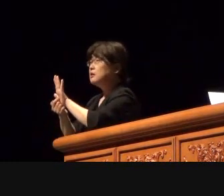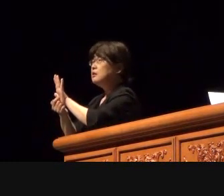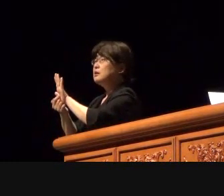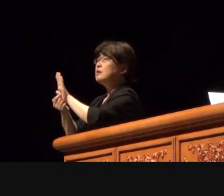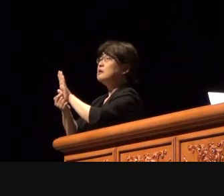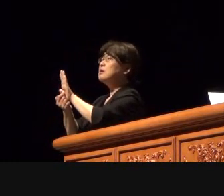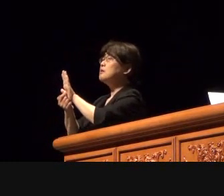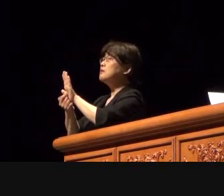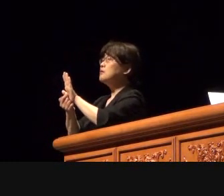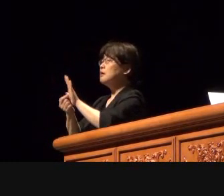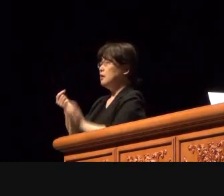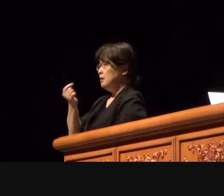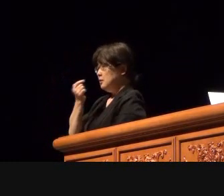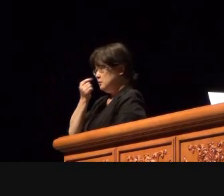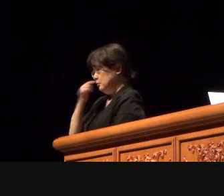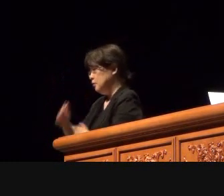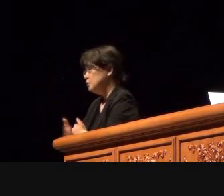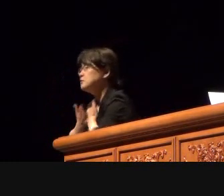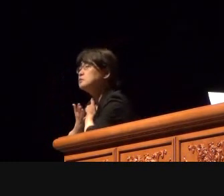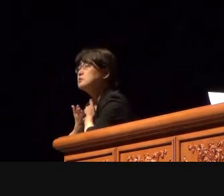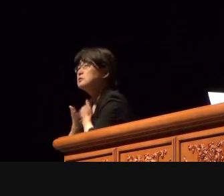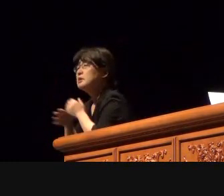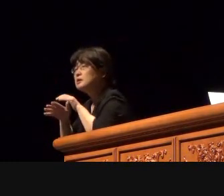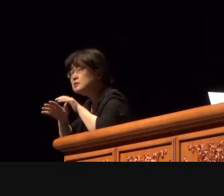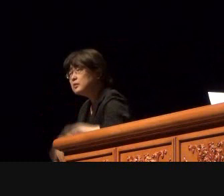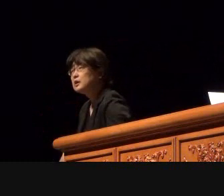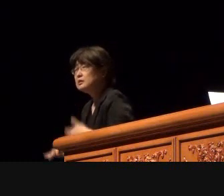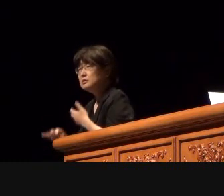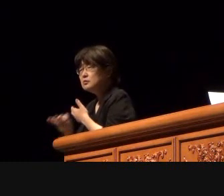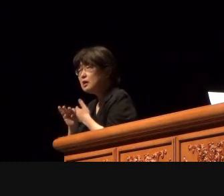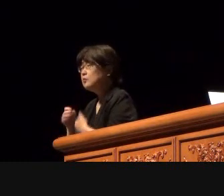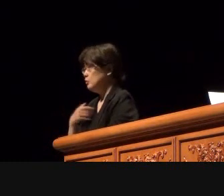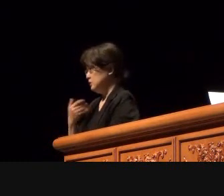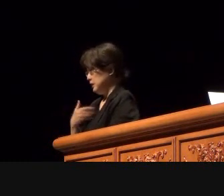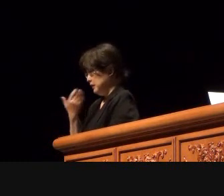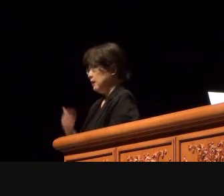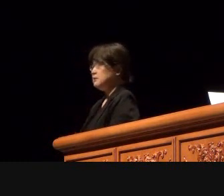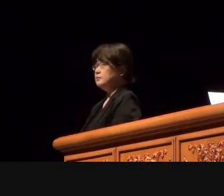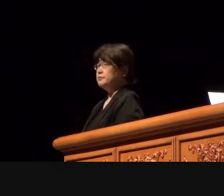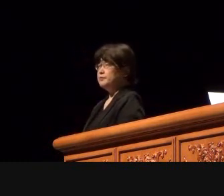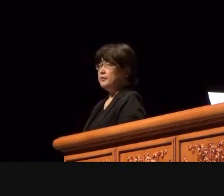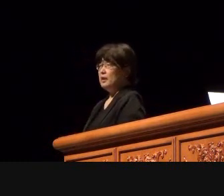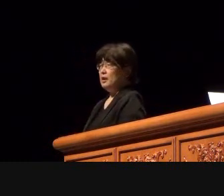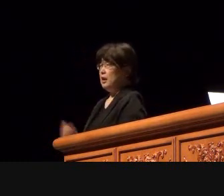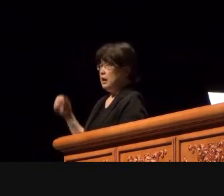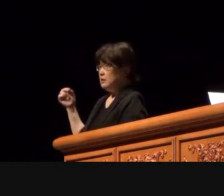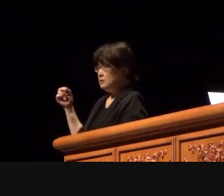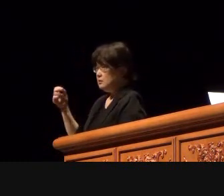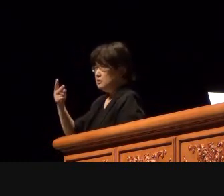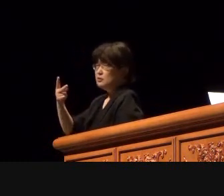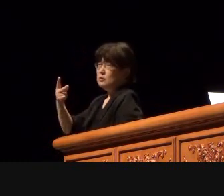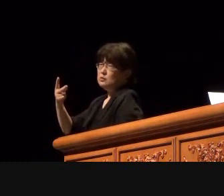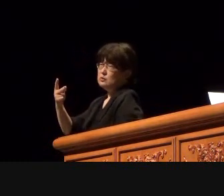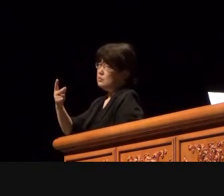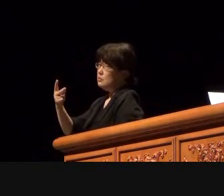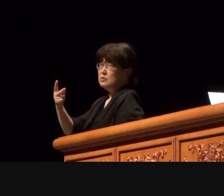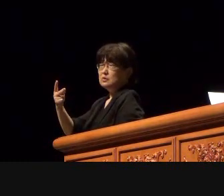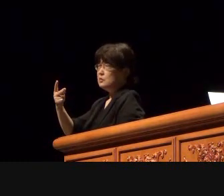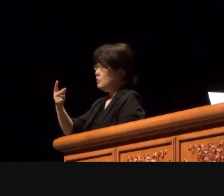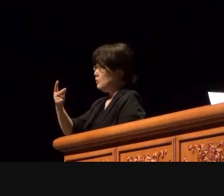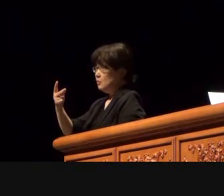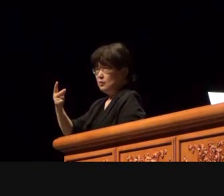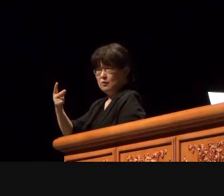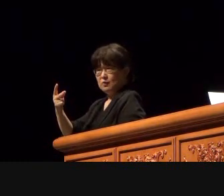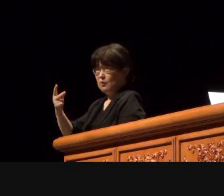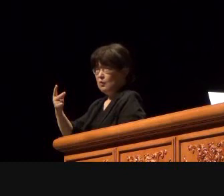どこかで自分を救ってしまったのかもしれない。二度とそれを私たちは